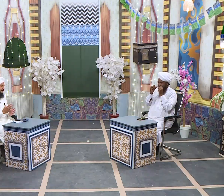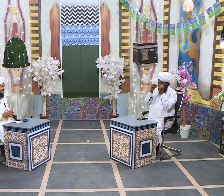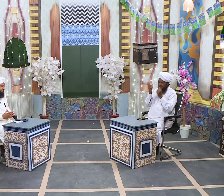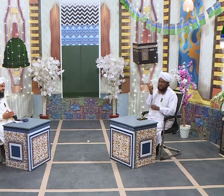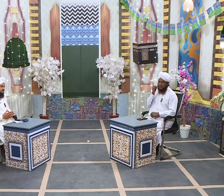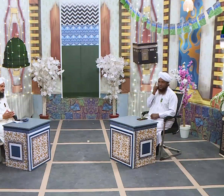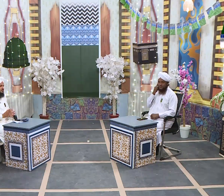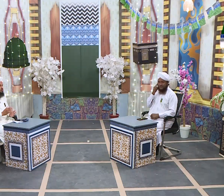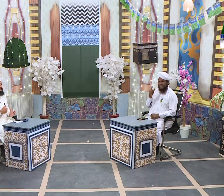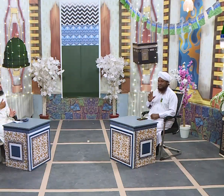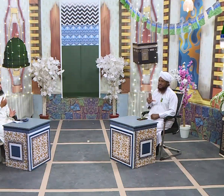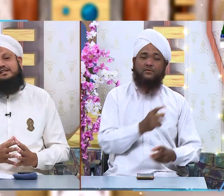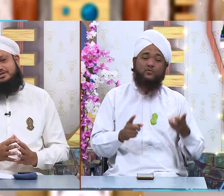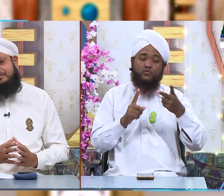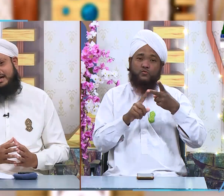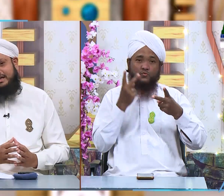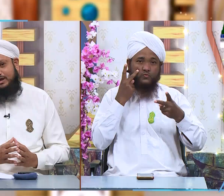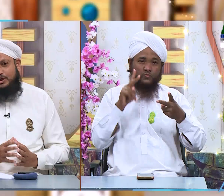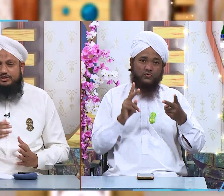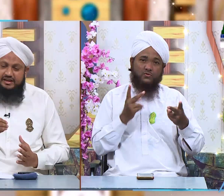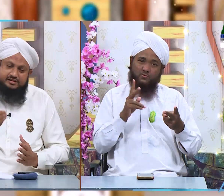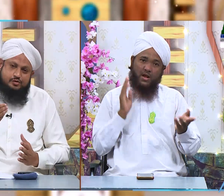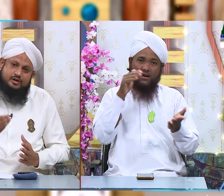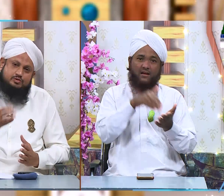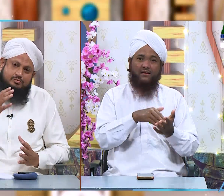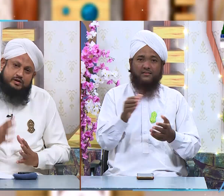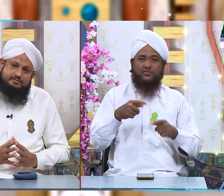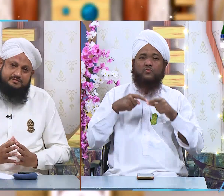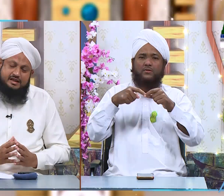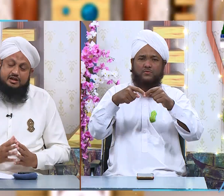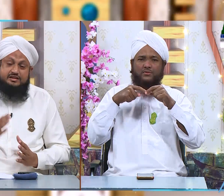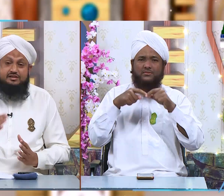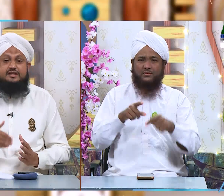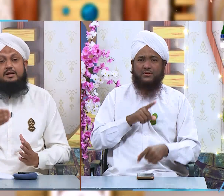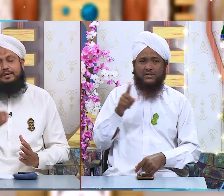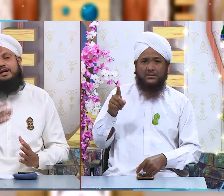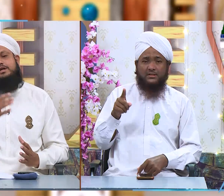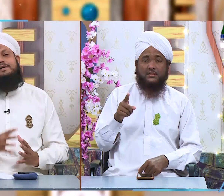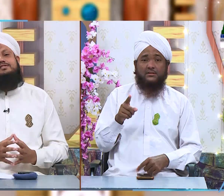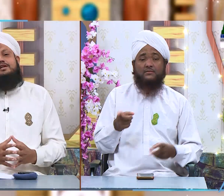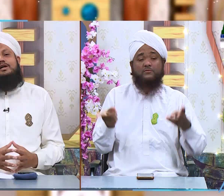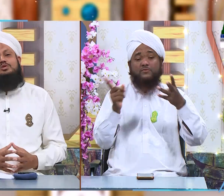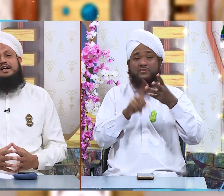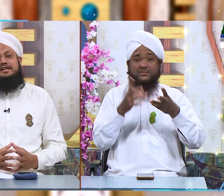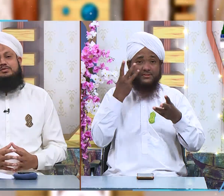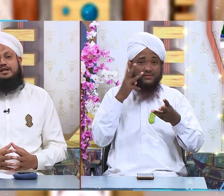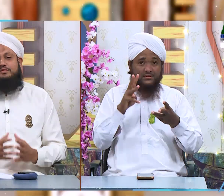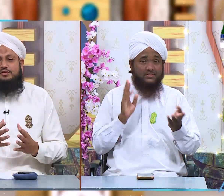گئے۔ دوسرے دن تشریف لائے، یہی سوال و جواب ہوئے۔ تیسرے دن پھر نبی پاک صلی اللہ تعالی علیہ وسلم تشریف